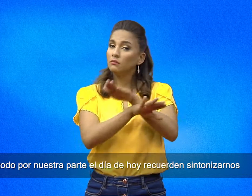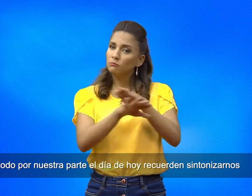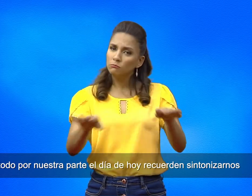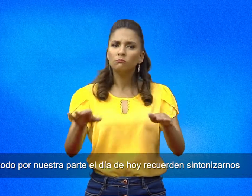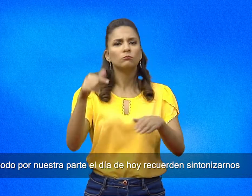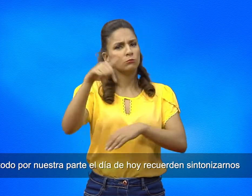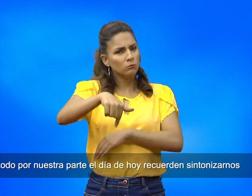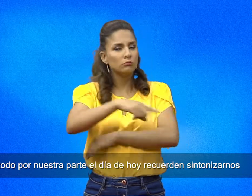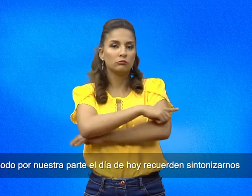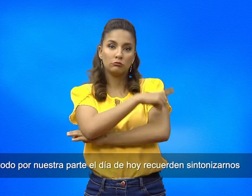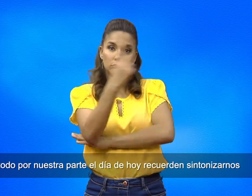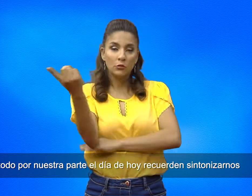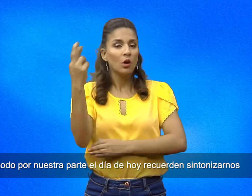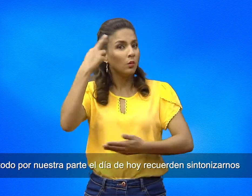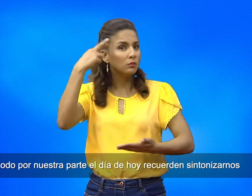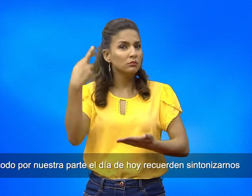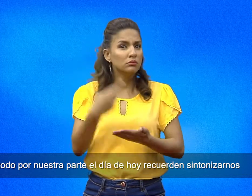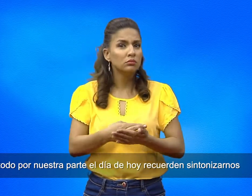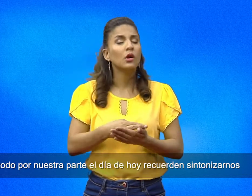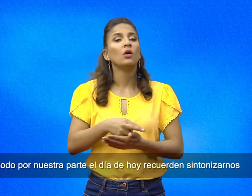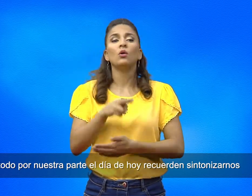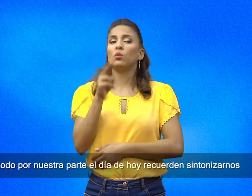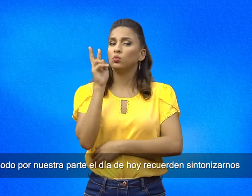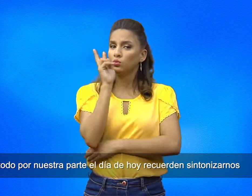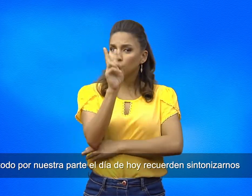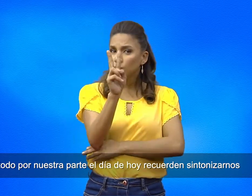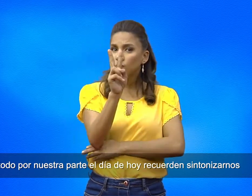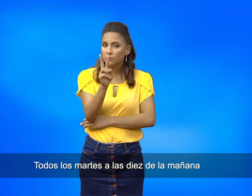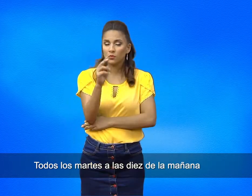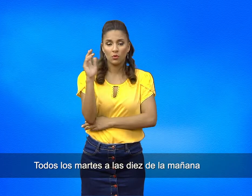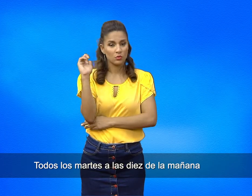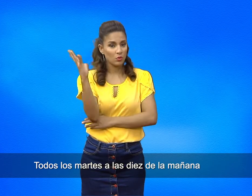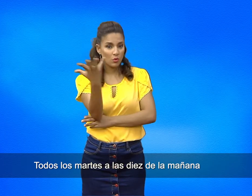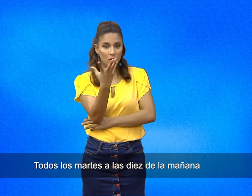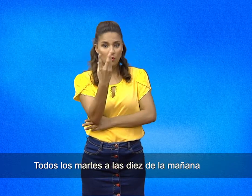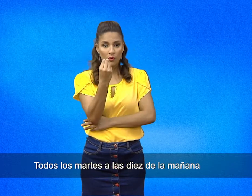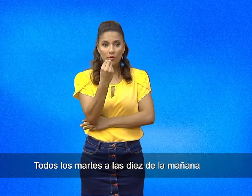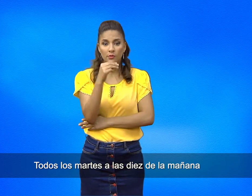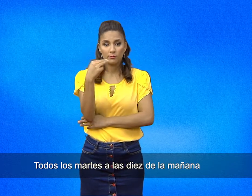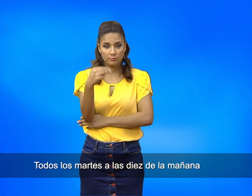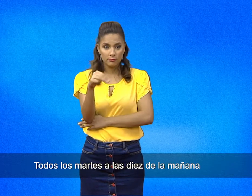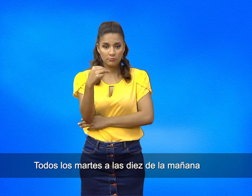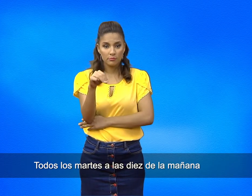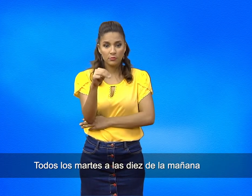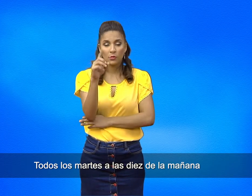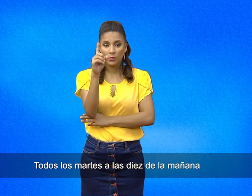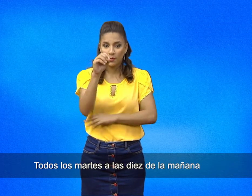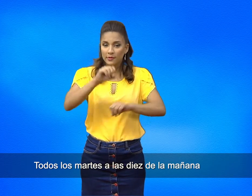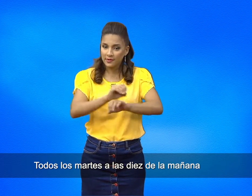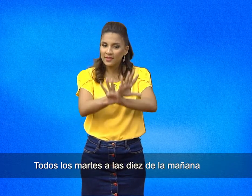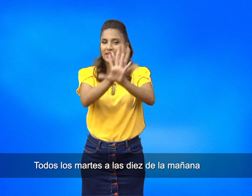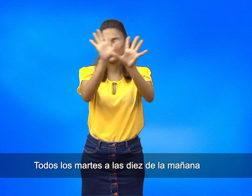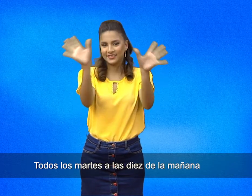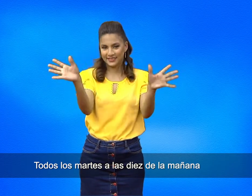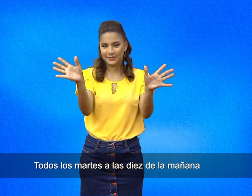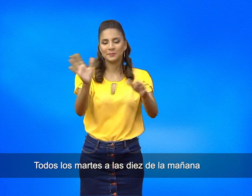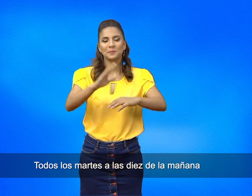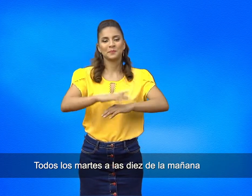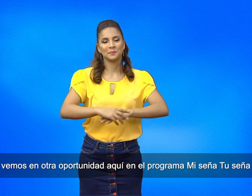día de hoy recuerden sintonizarnos todos los martes a las 10 de la mañana nos